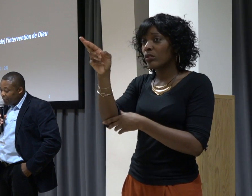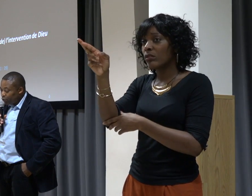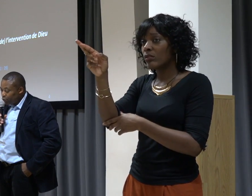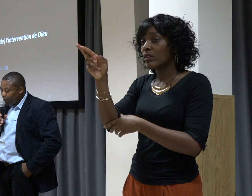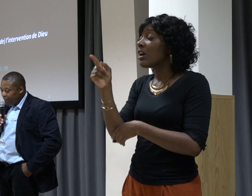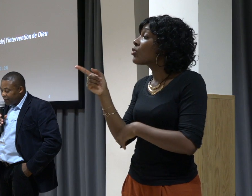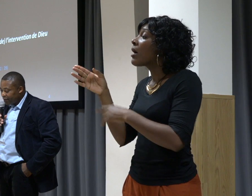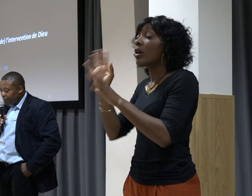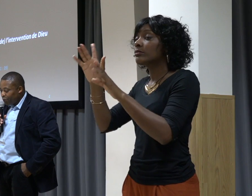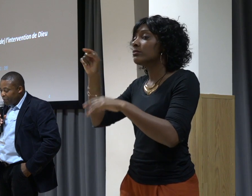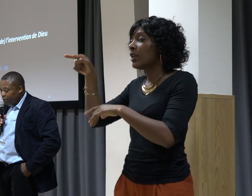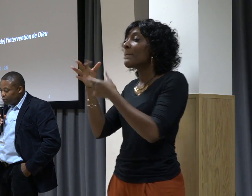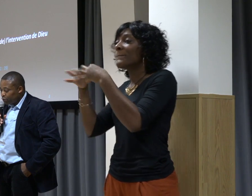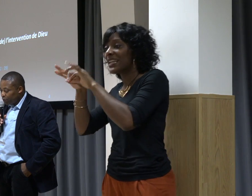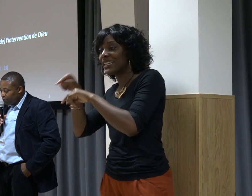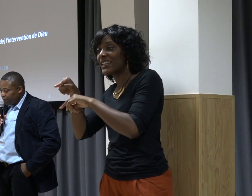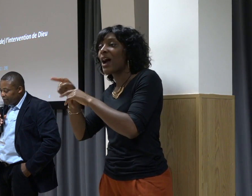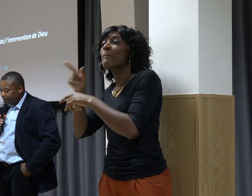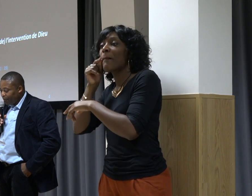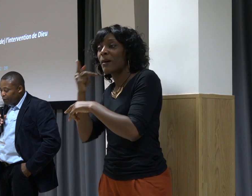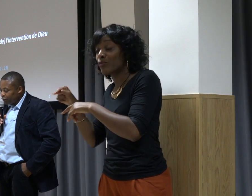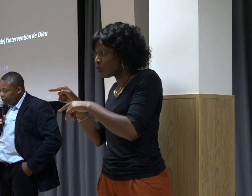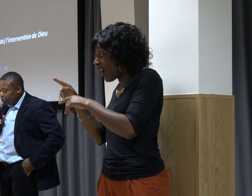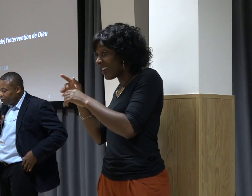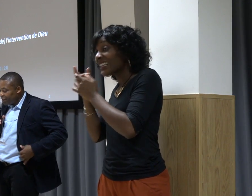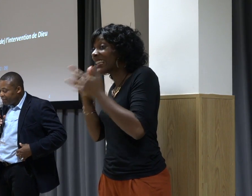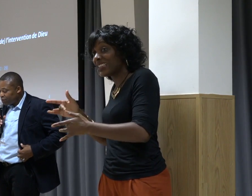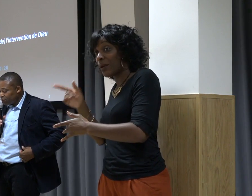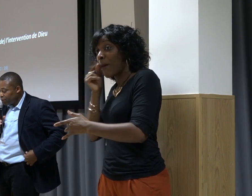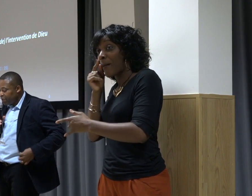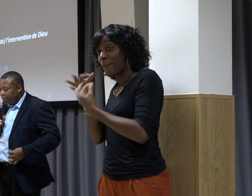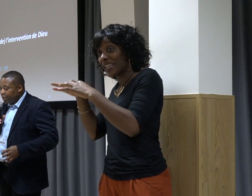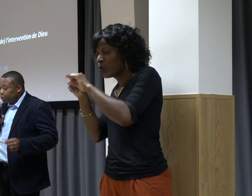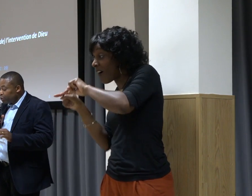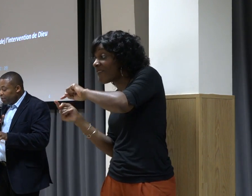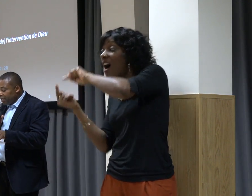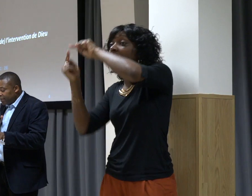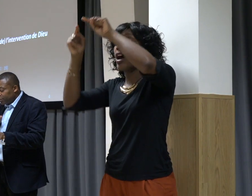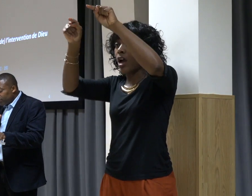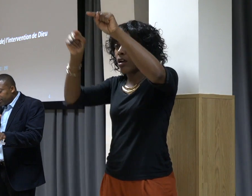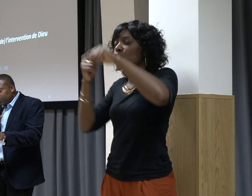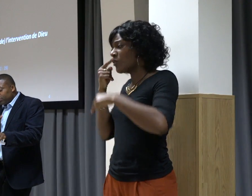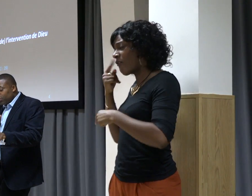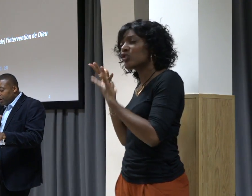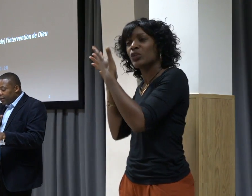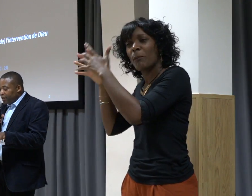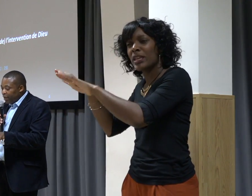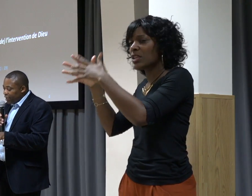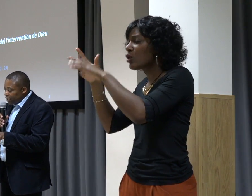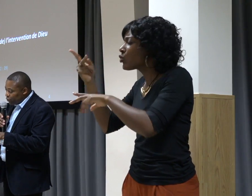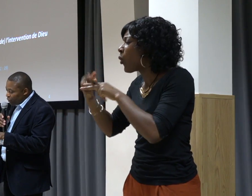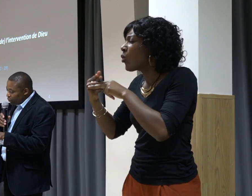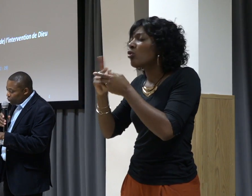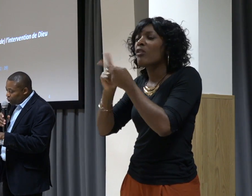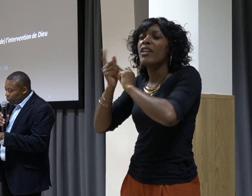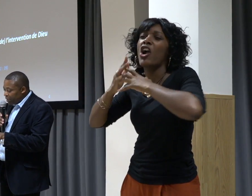de la maison de ton père, dans le pays que je te montrerai. Je ferai de toi une grande nation, et je te bénirai. Je rendrai ton nom grand, et